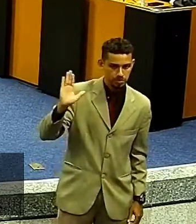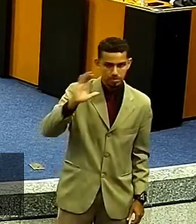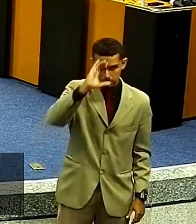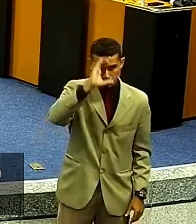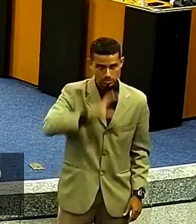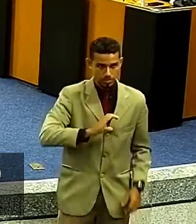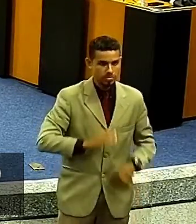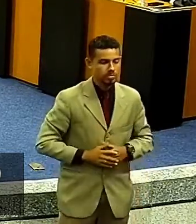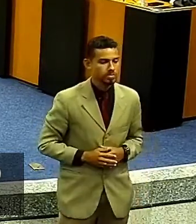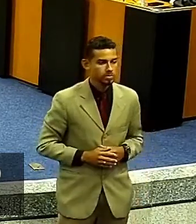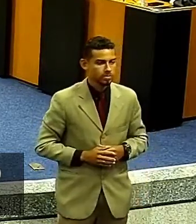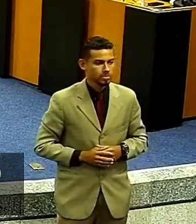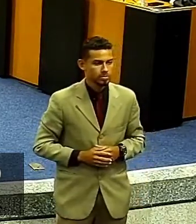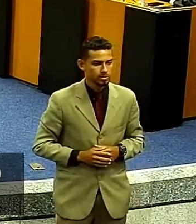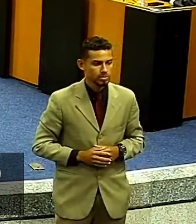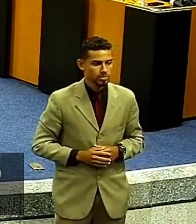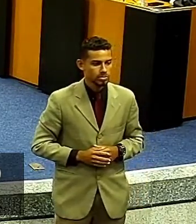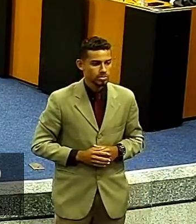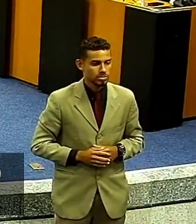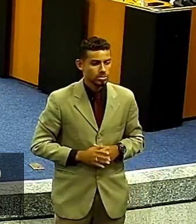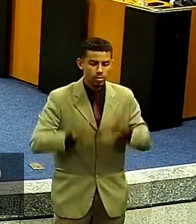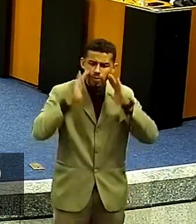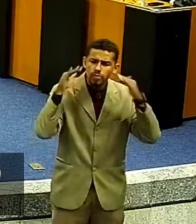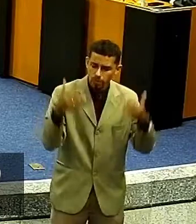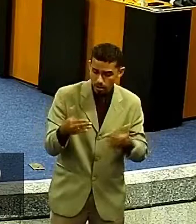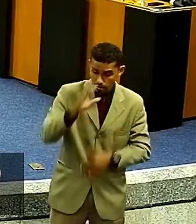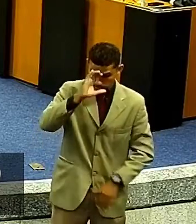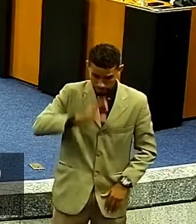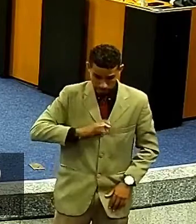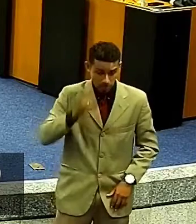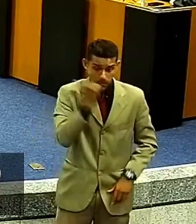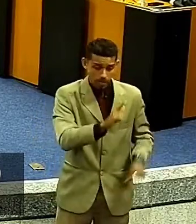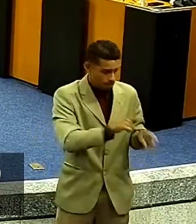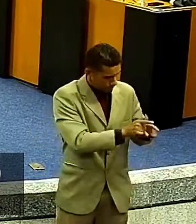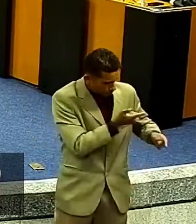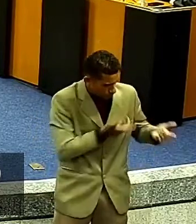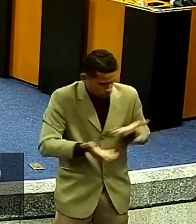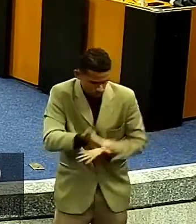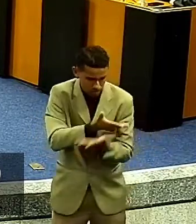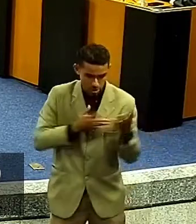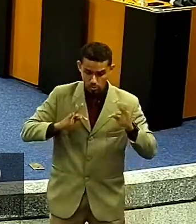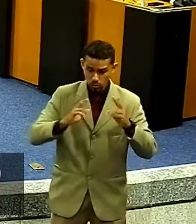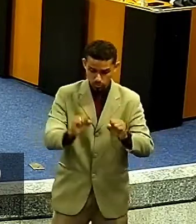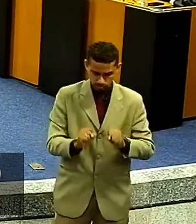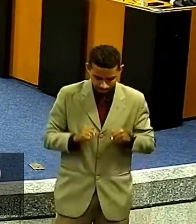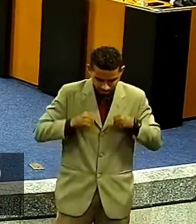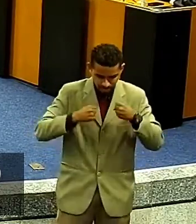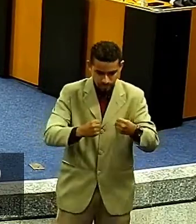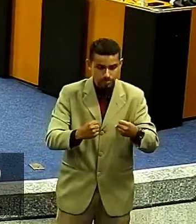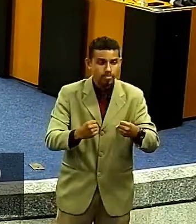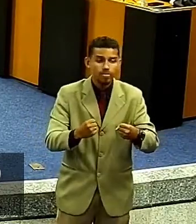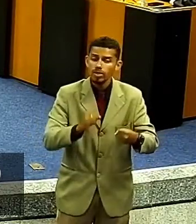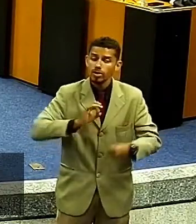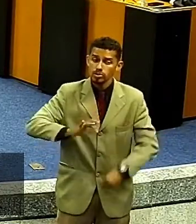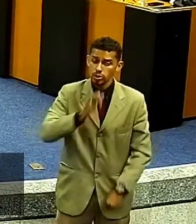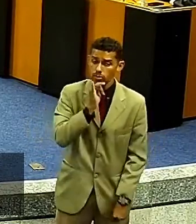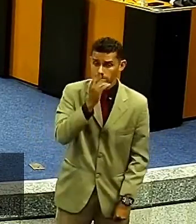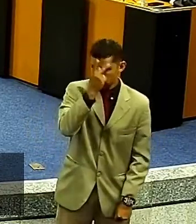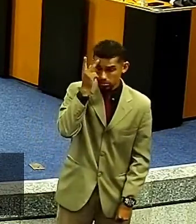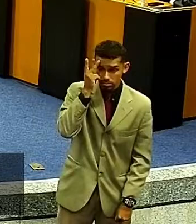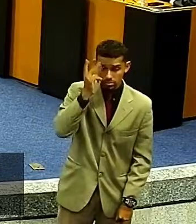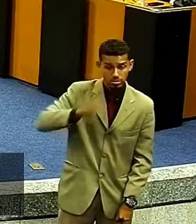cidadania e é focado na cidadania que temos empreendido todo o esforço não só dos